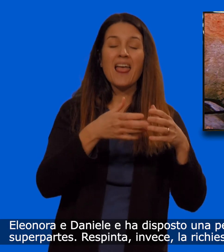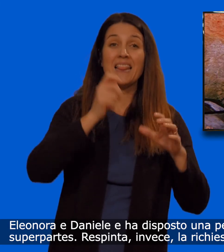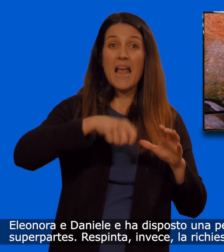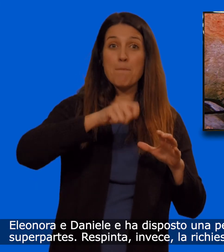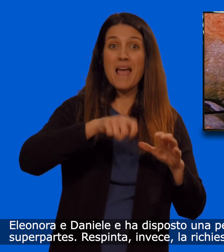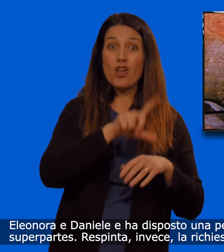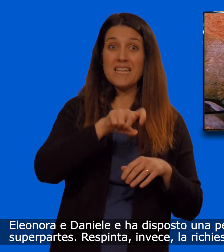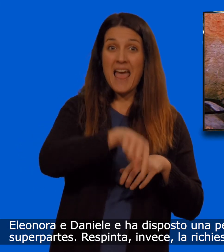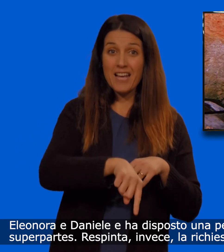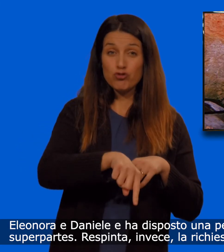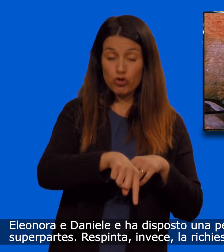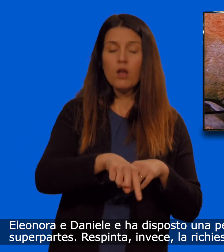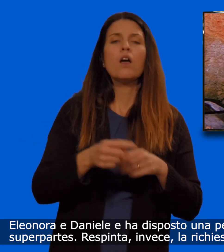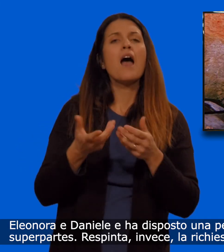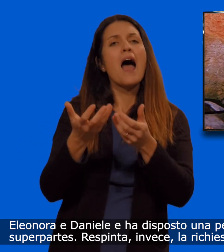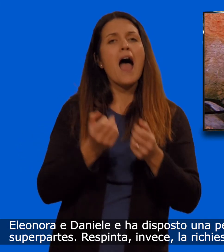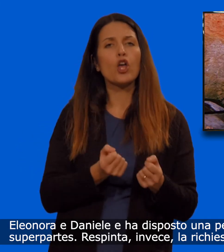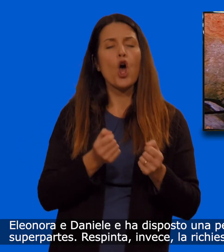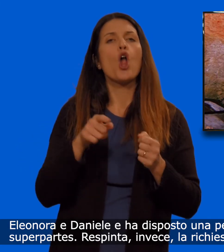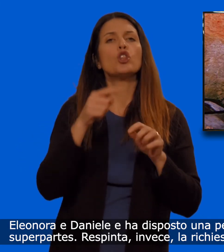una perizia psichiatrica super partes.